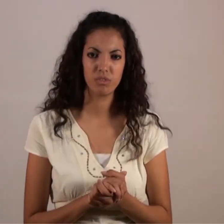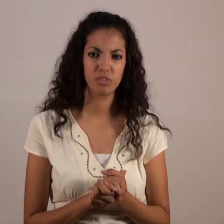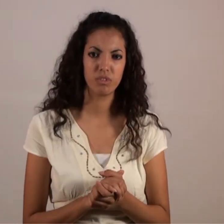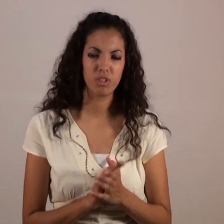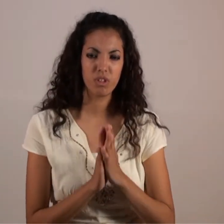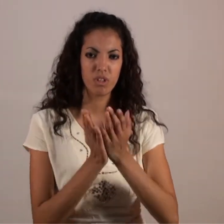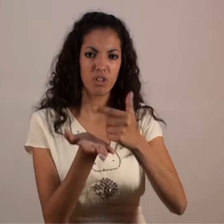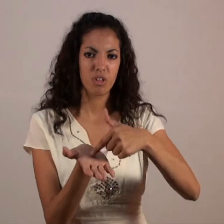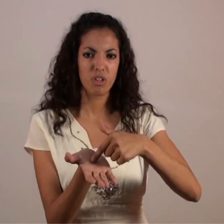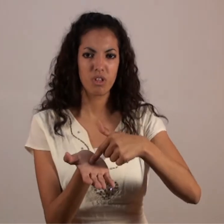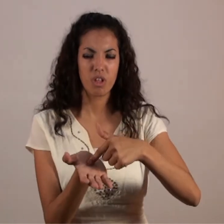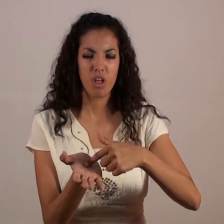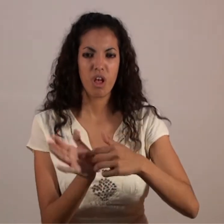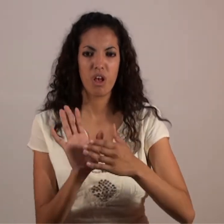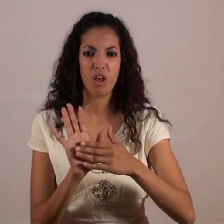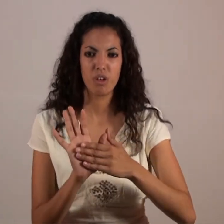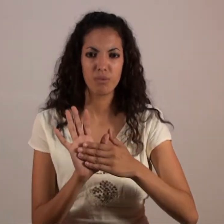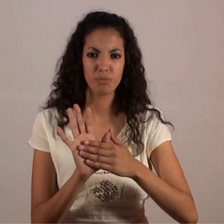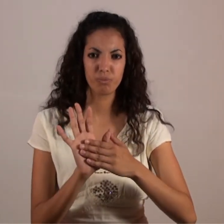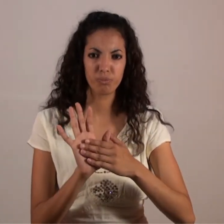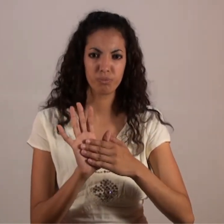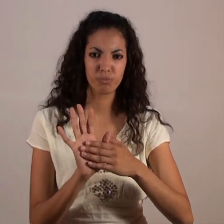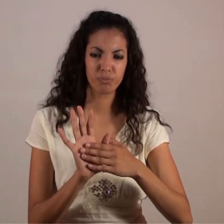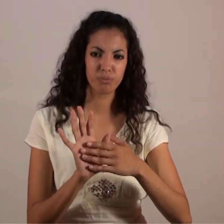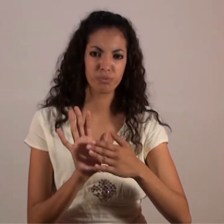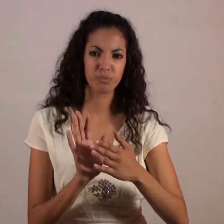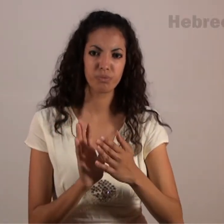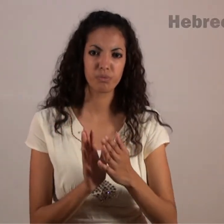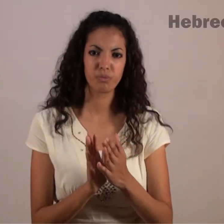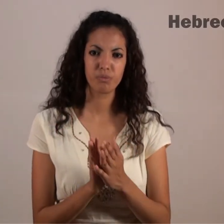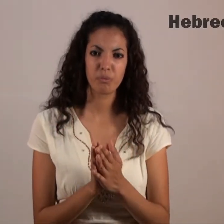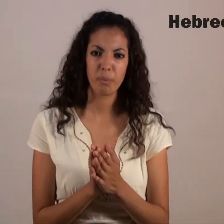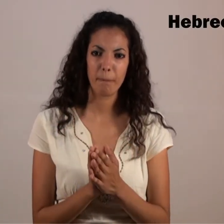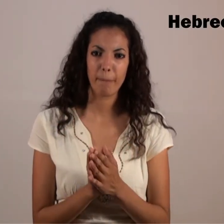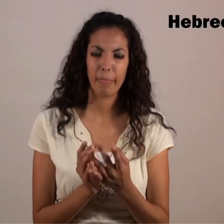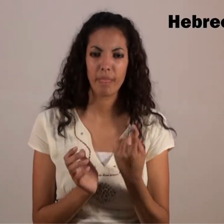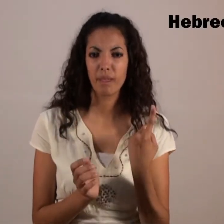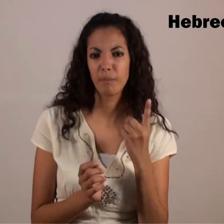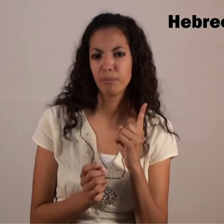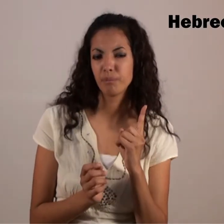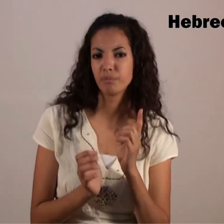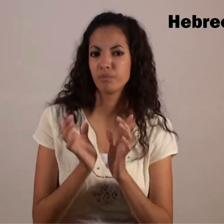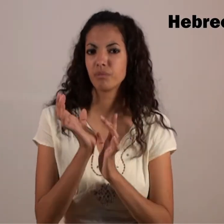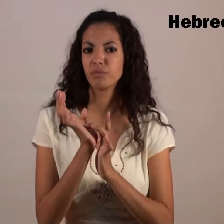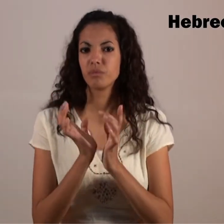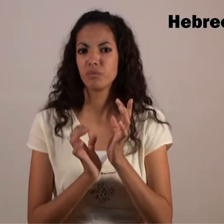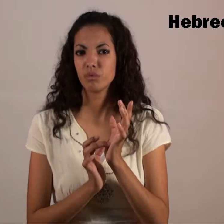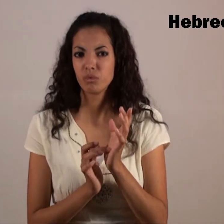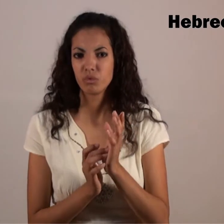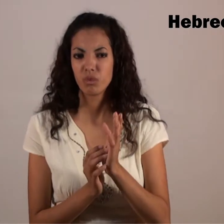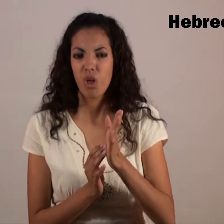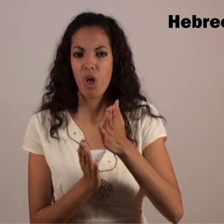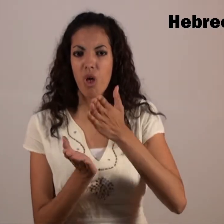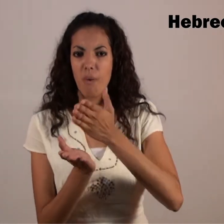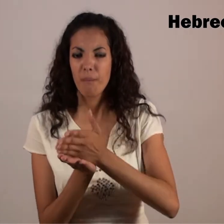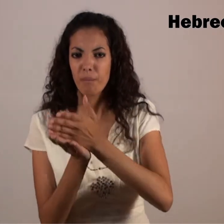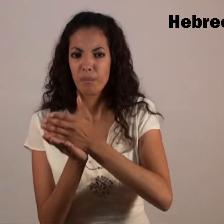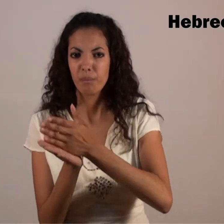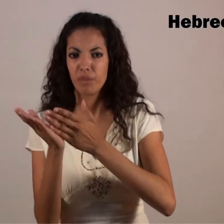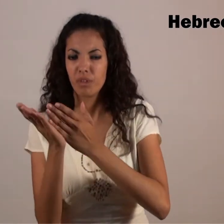Hebreos 7:24 al 28 dice: mas éste, por cuanto permanece para siempre, tiene un